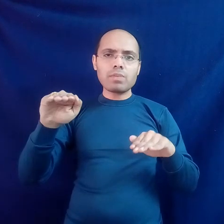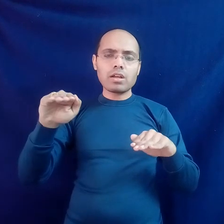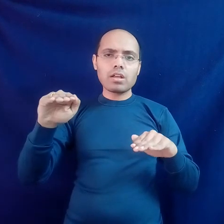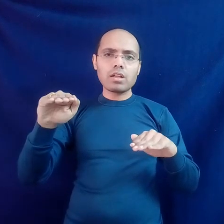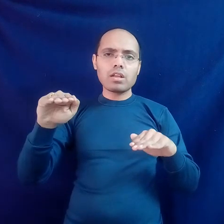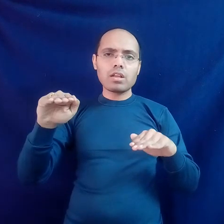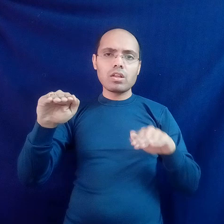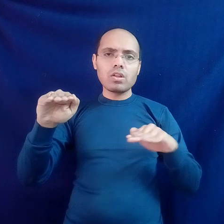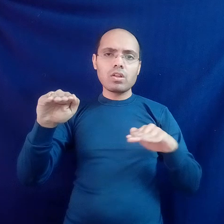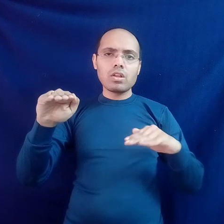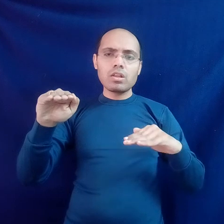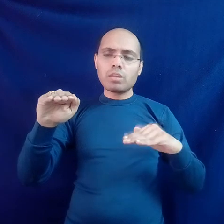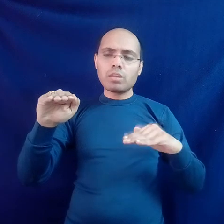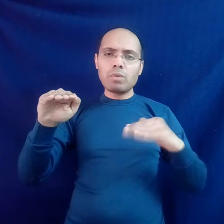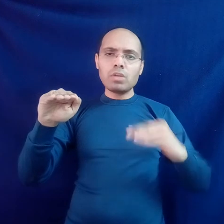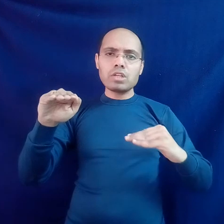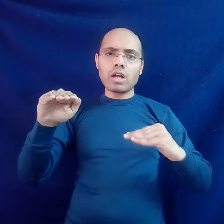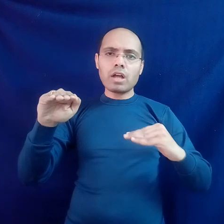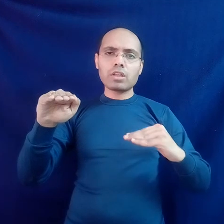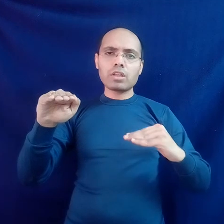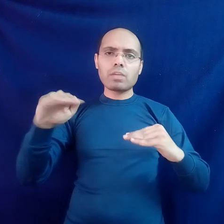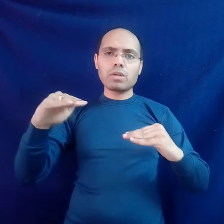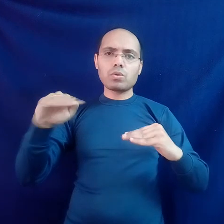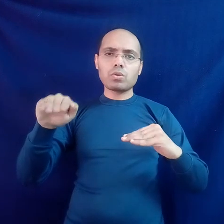है तभी वो नीचे आ सकता है पानी दोस्तों,